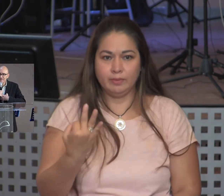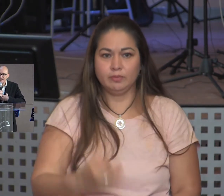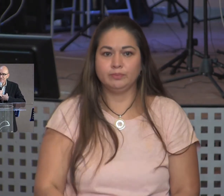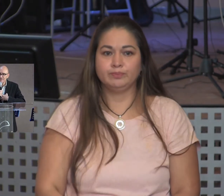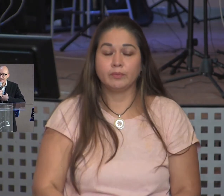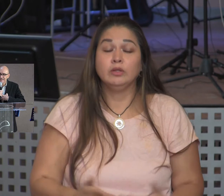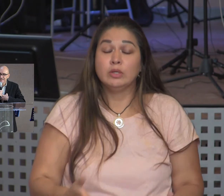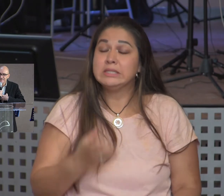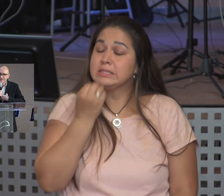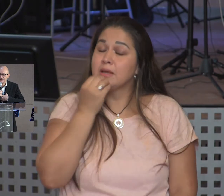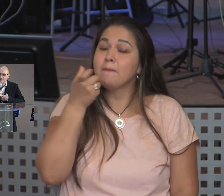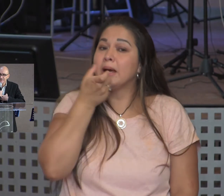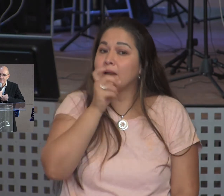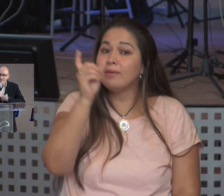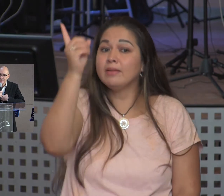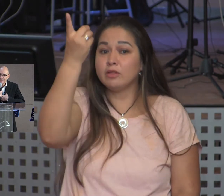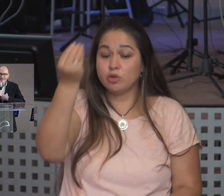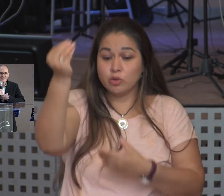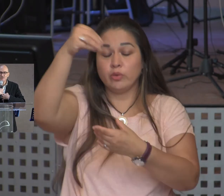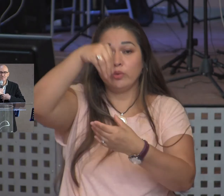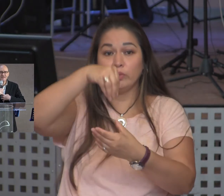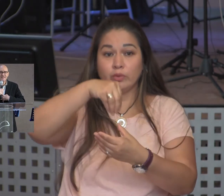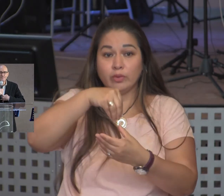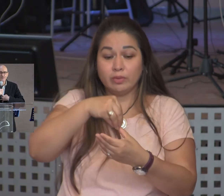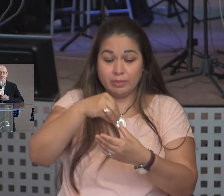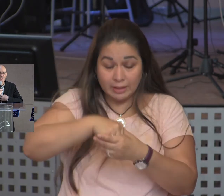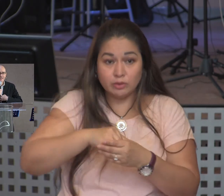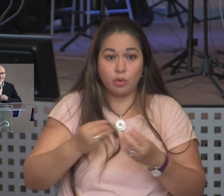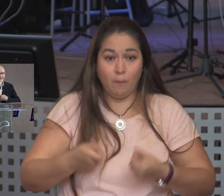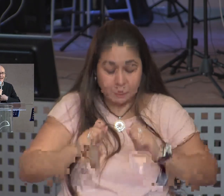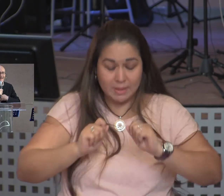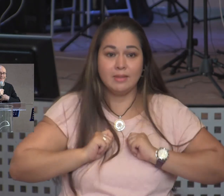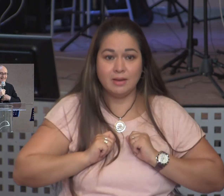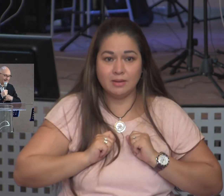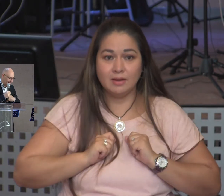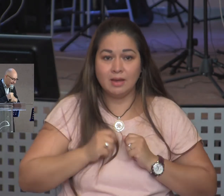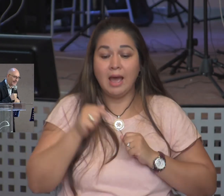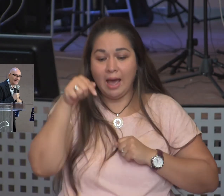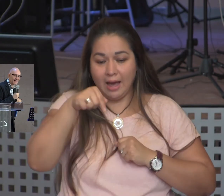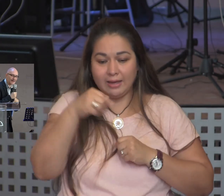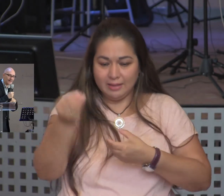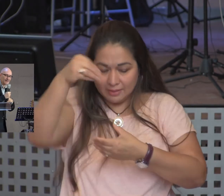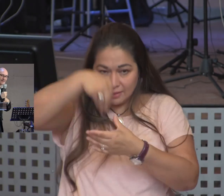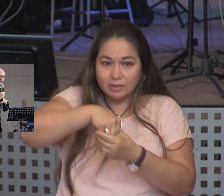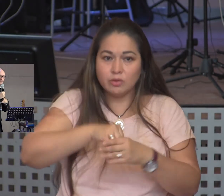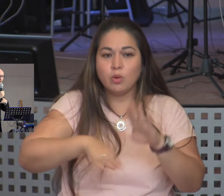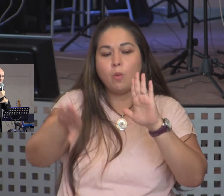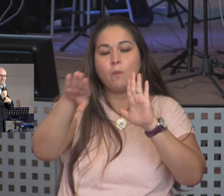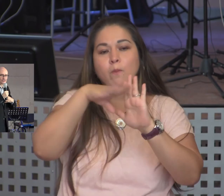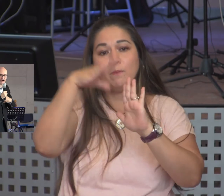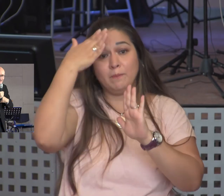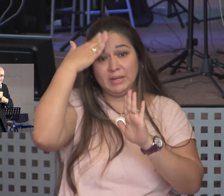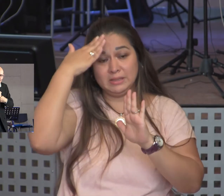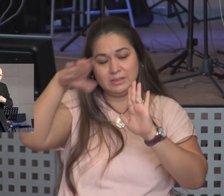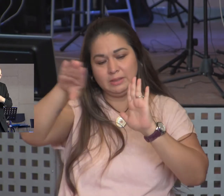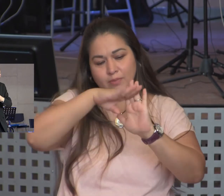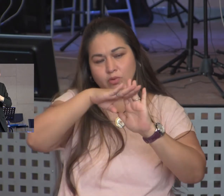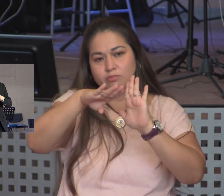tiene principios de crecimiento. Y esos principios la hacen crecer por sí